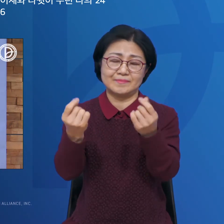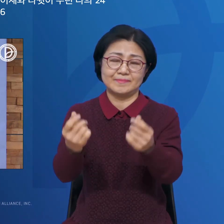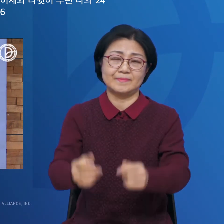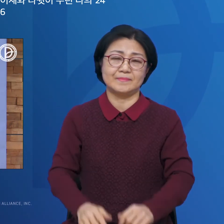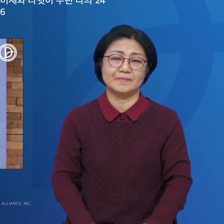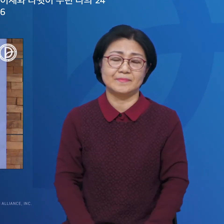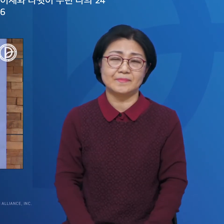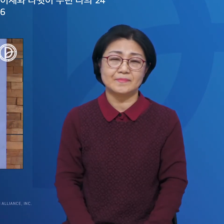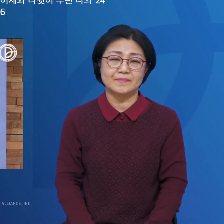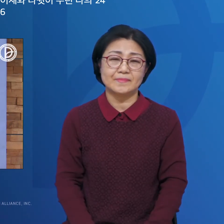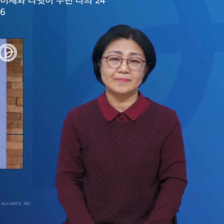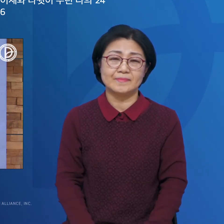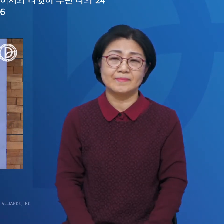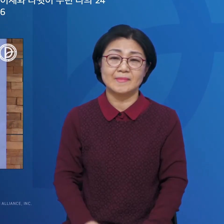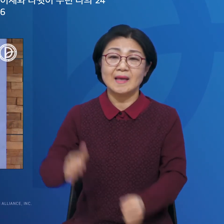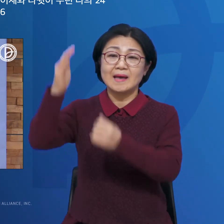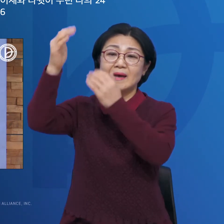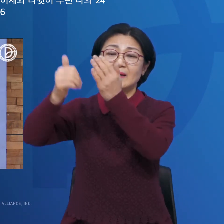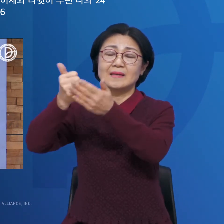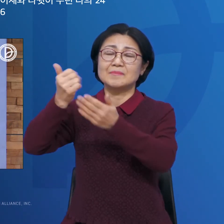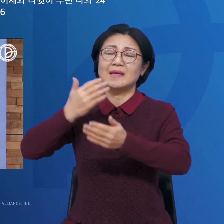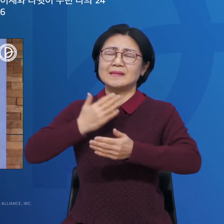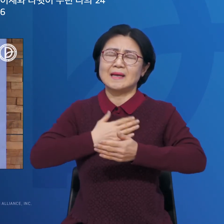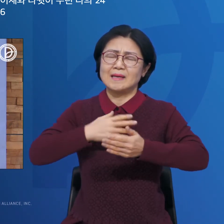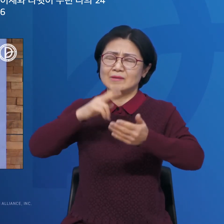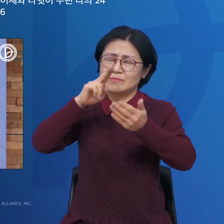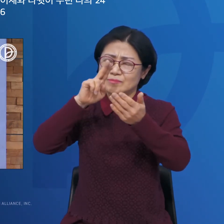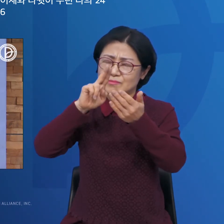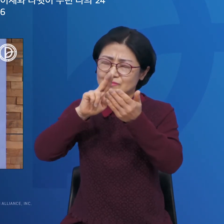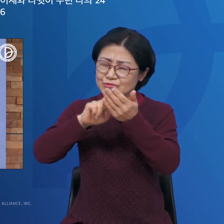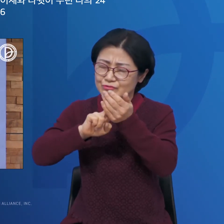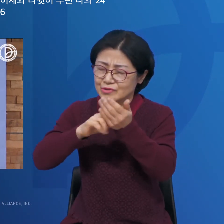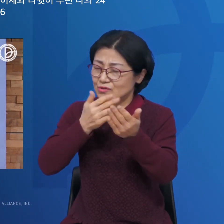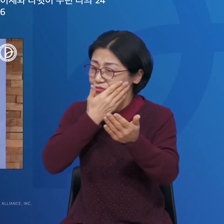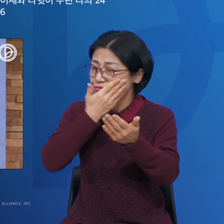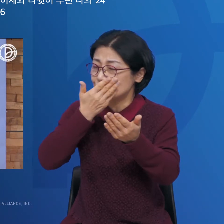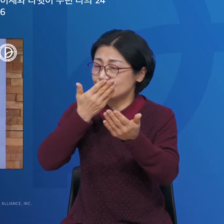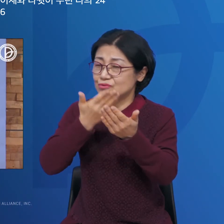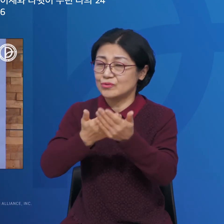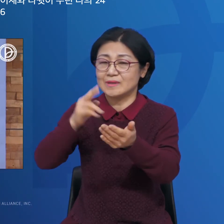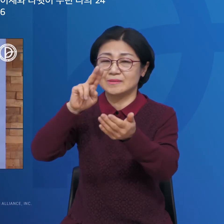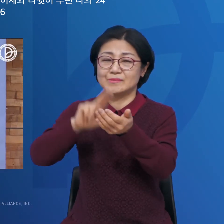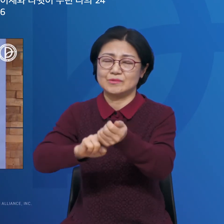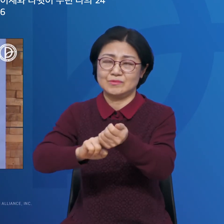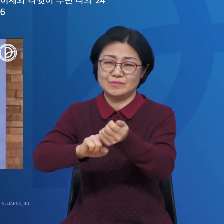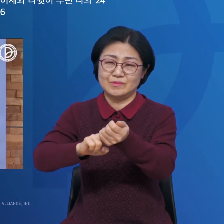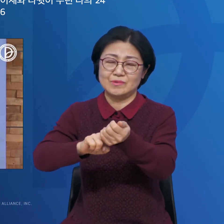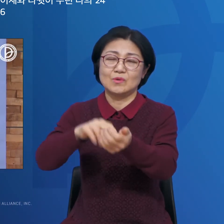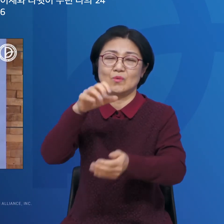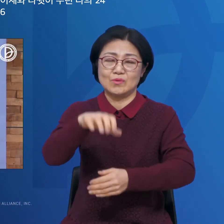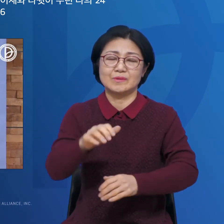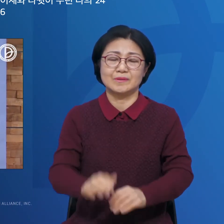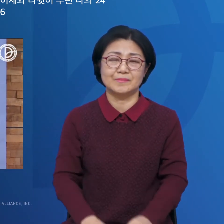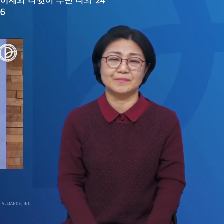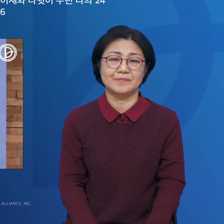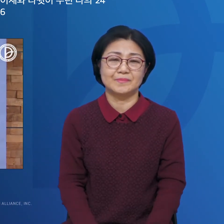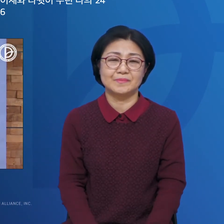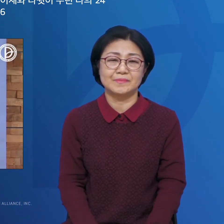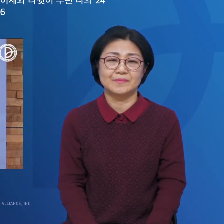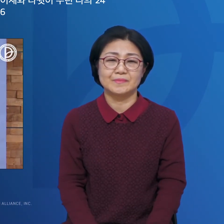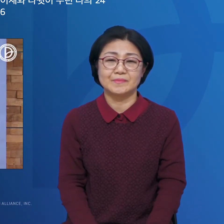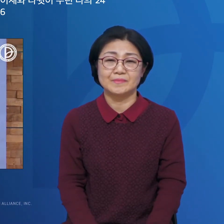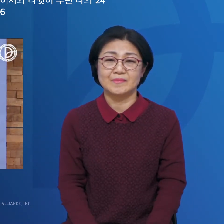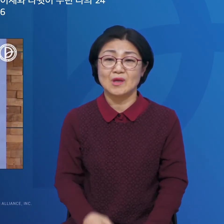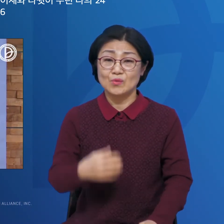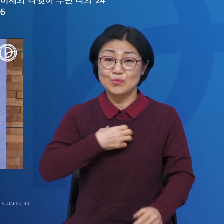여호와가 나의 요새. And then the Lord, He is my fortress. 위기 만났을 때는요. 여호와가 나의 피난처.